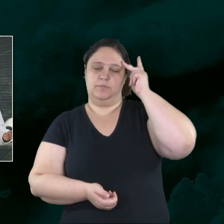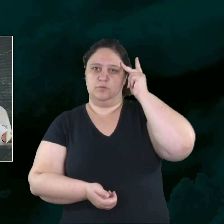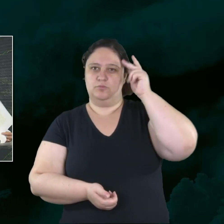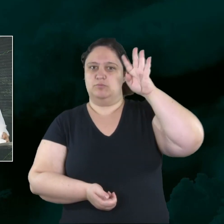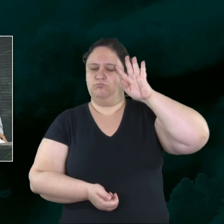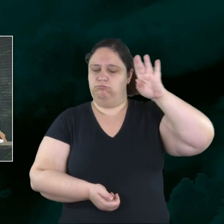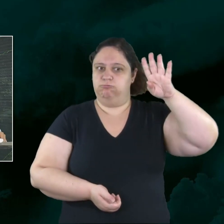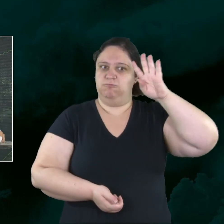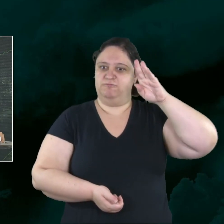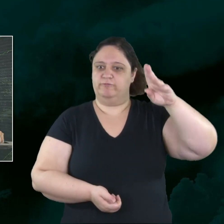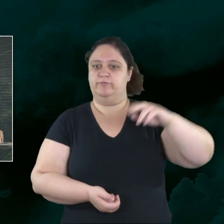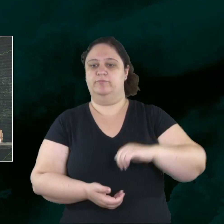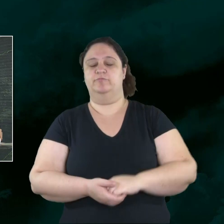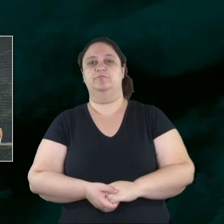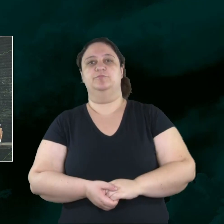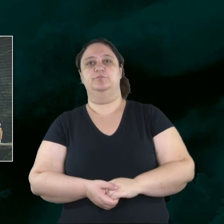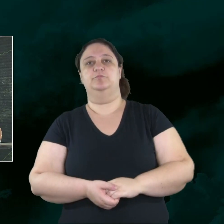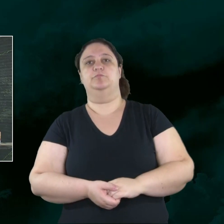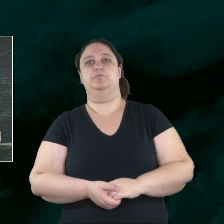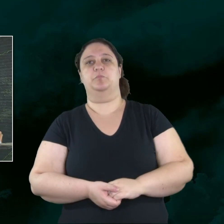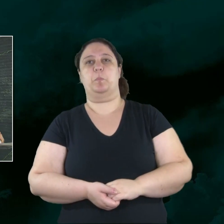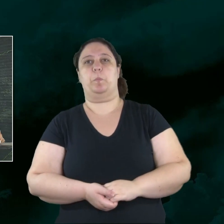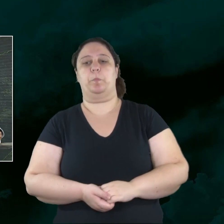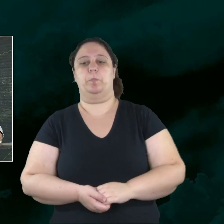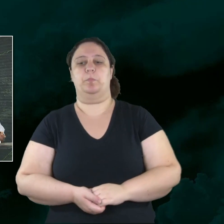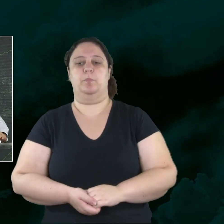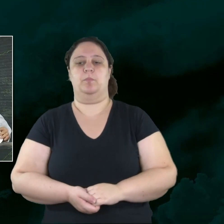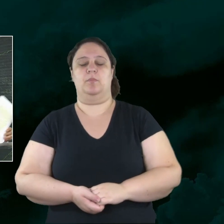deixa eu me achar aqui, né,